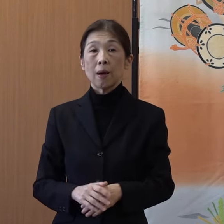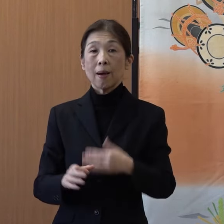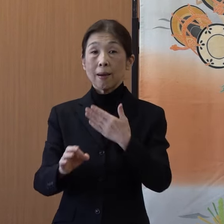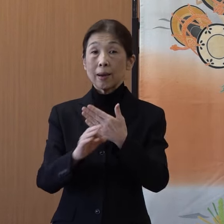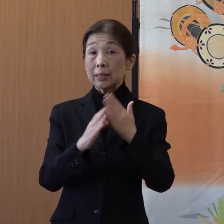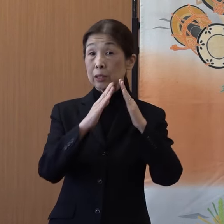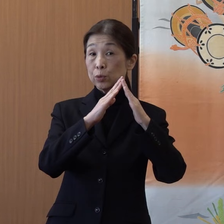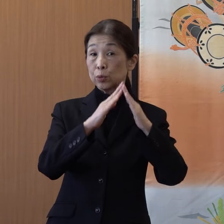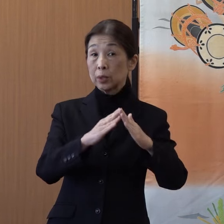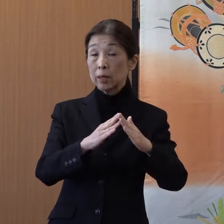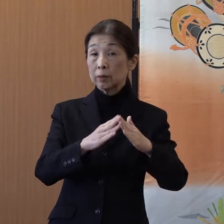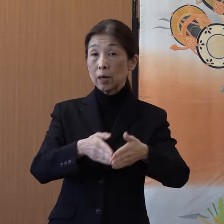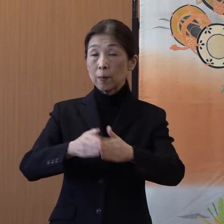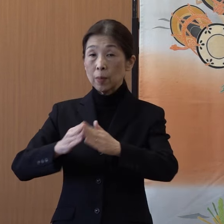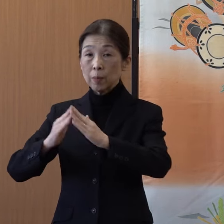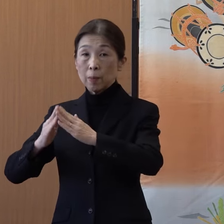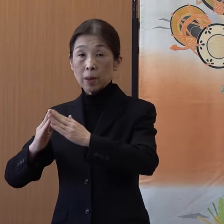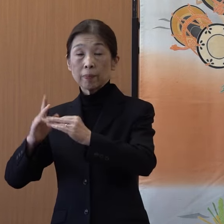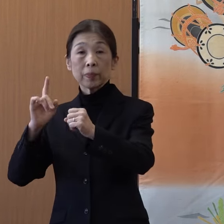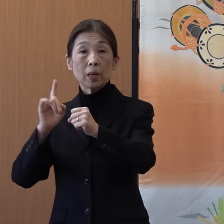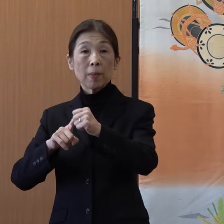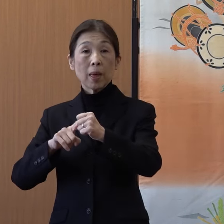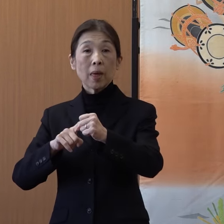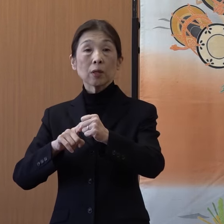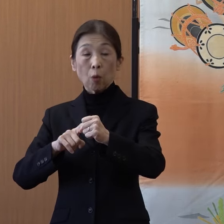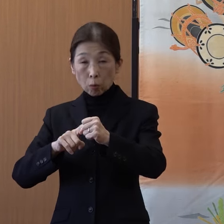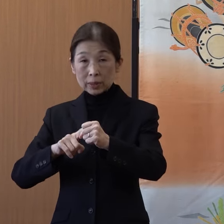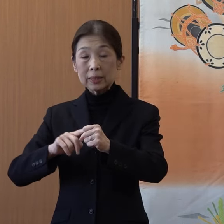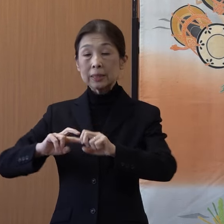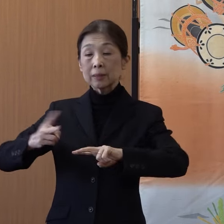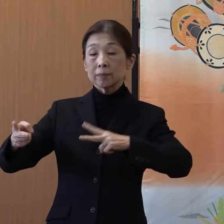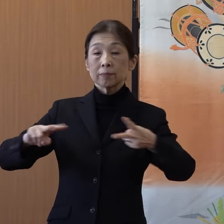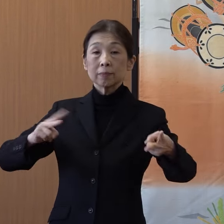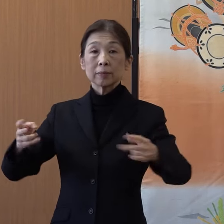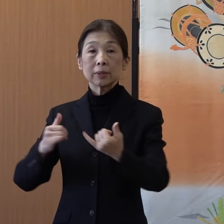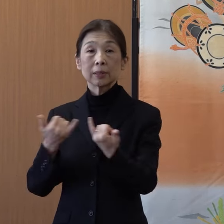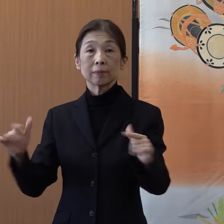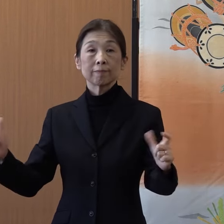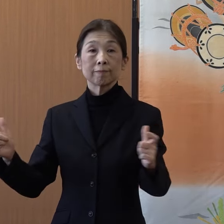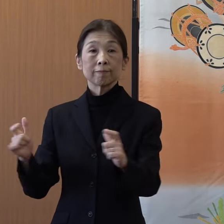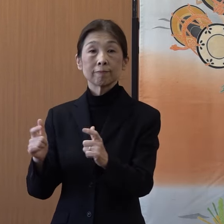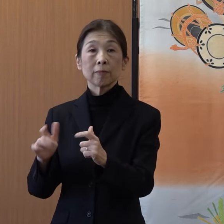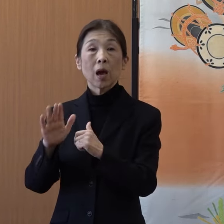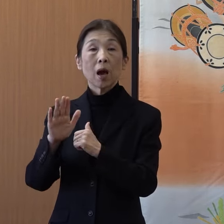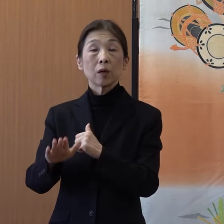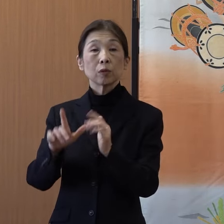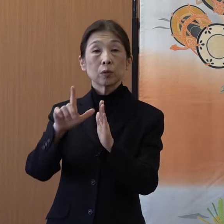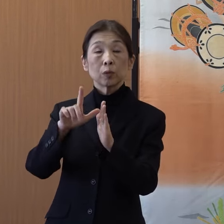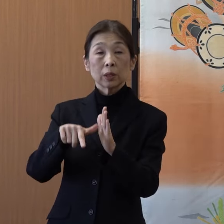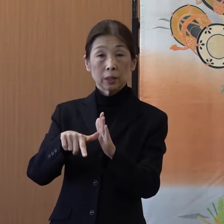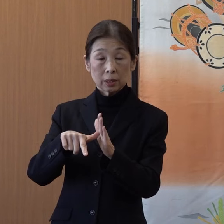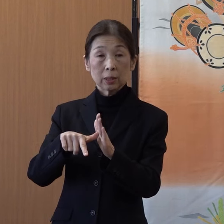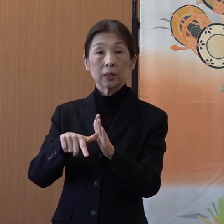宅ができてきたこともあって入居する予定なども伺っている中では、